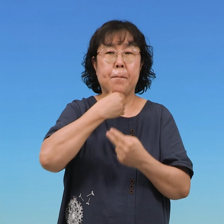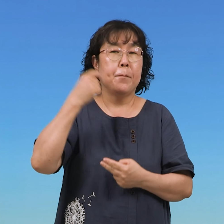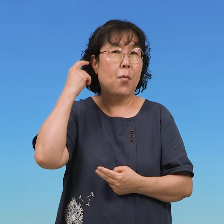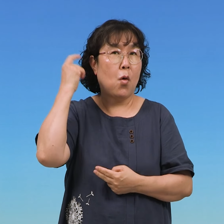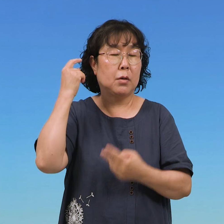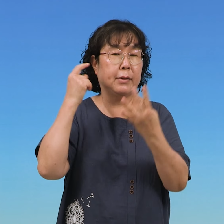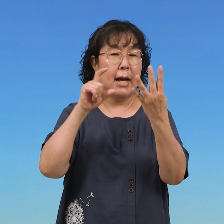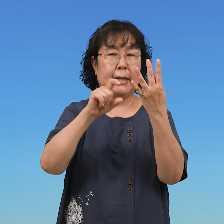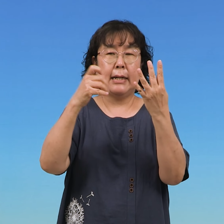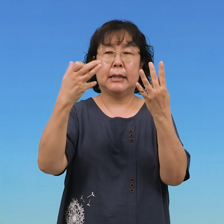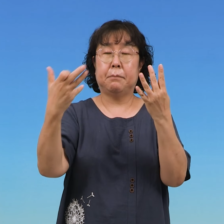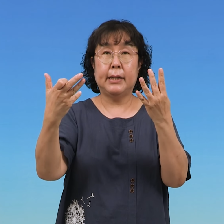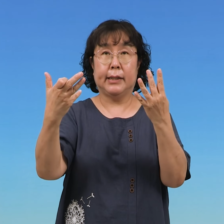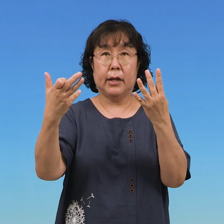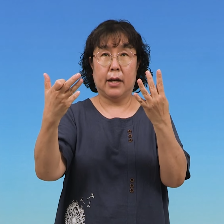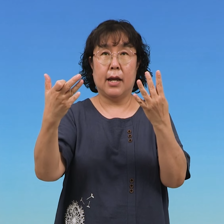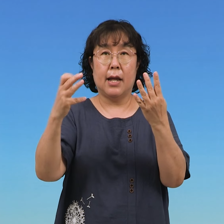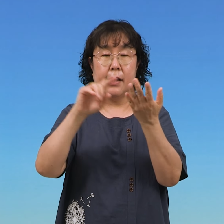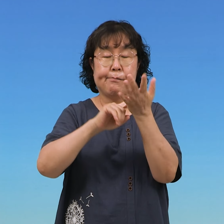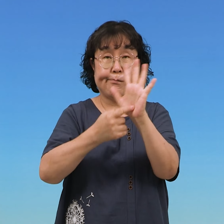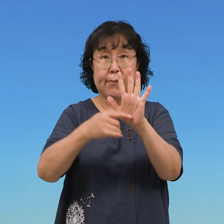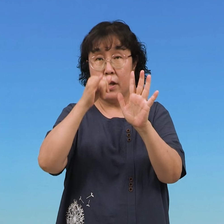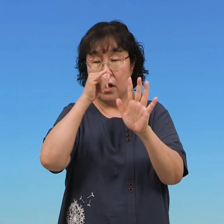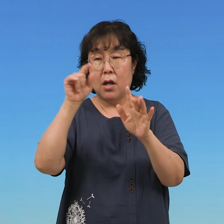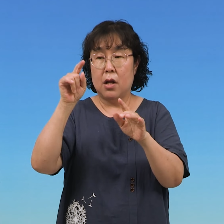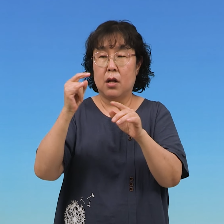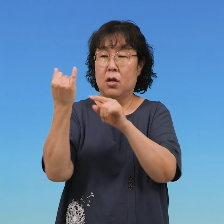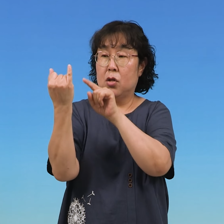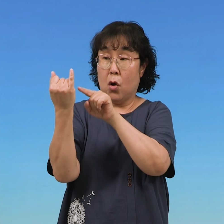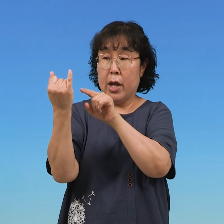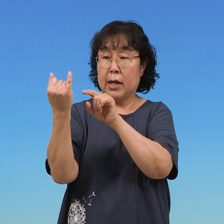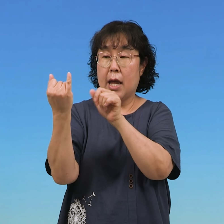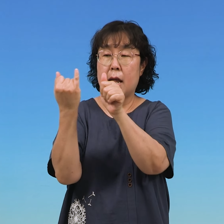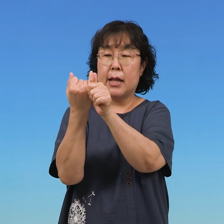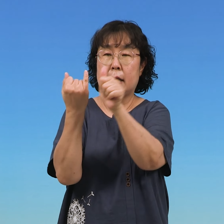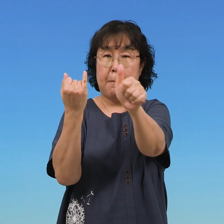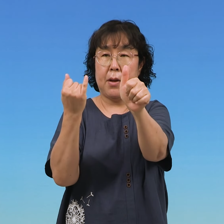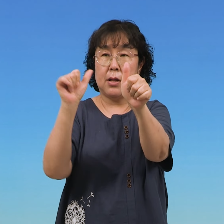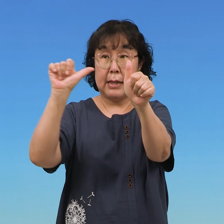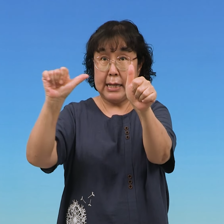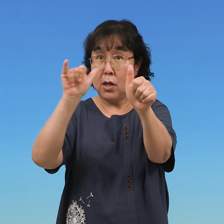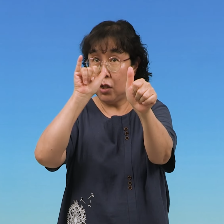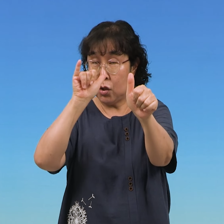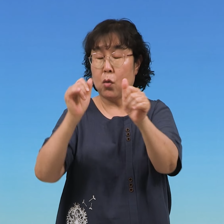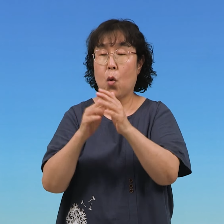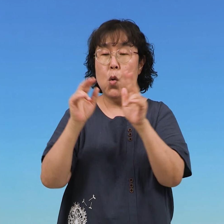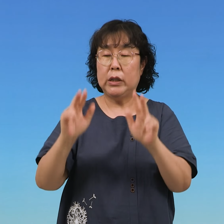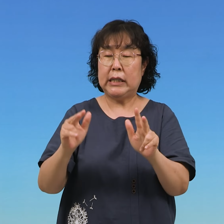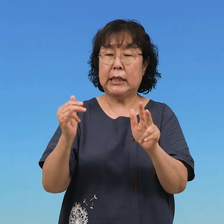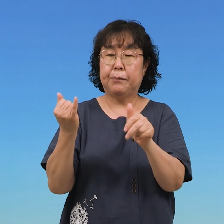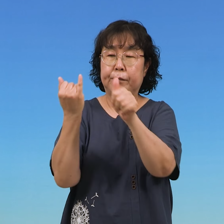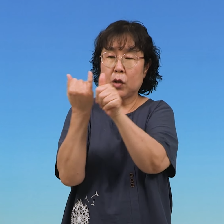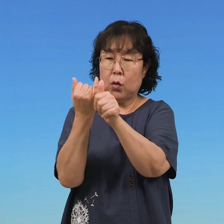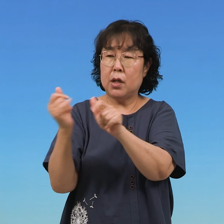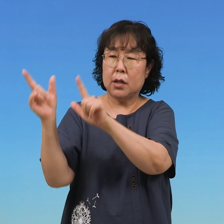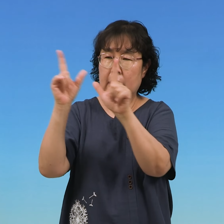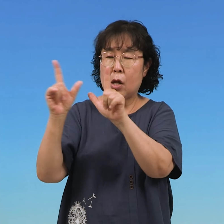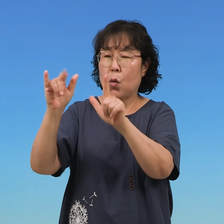4장 18절을 근거로 해서 하는 추측인데요. 너에게 남편 5이 있었고 지금 있는 자도 내